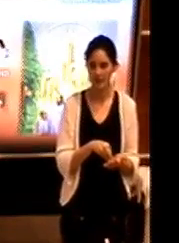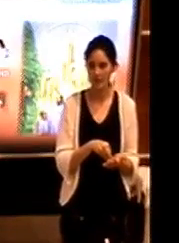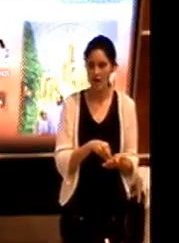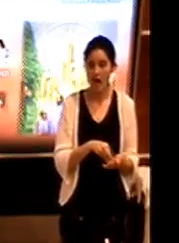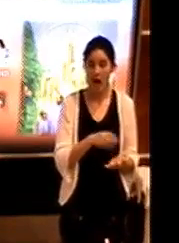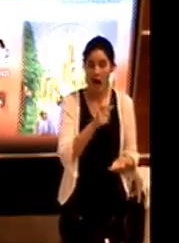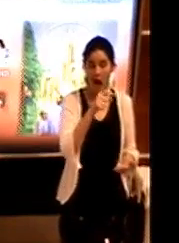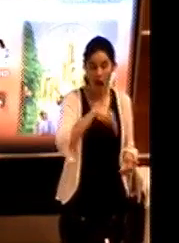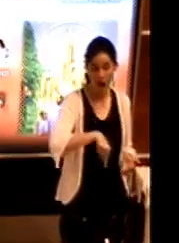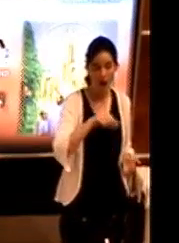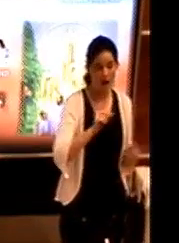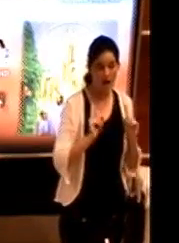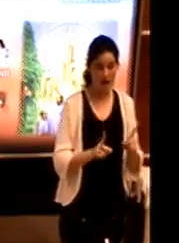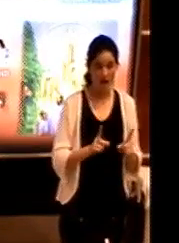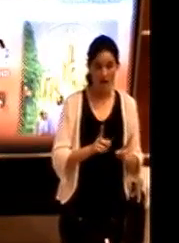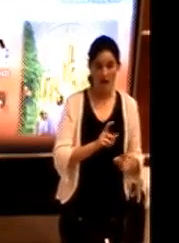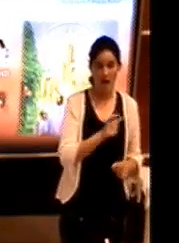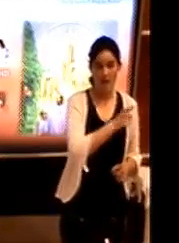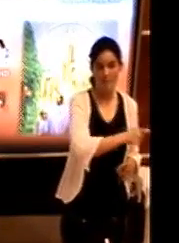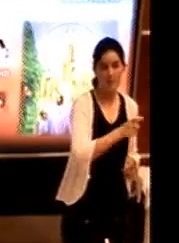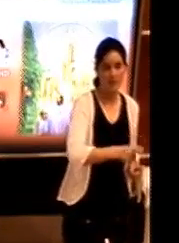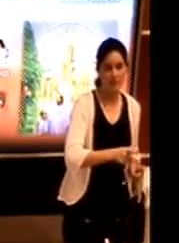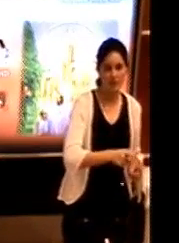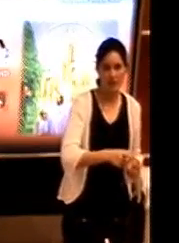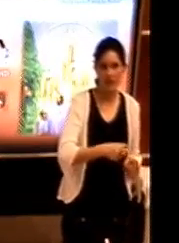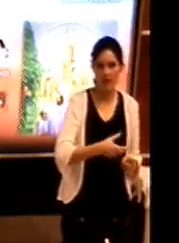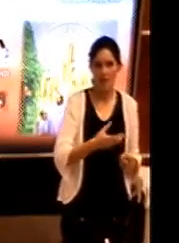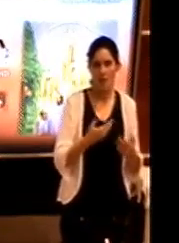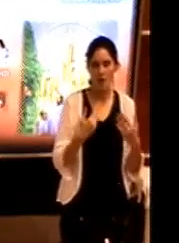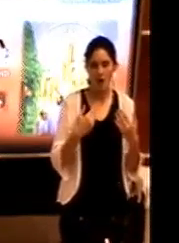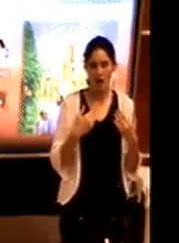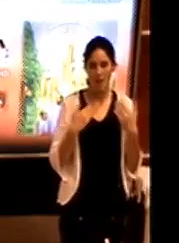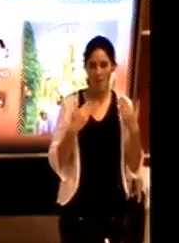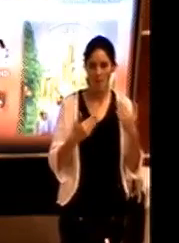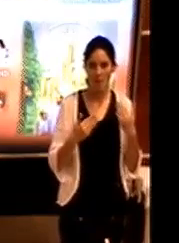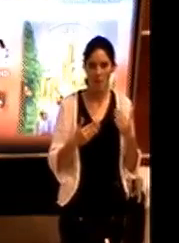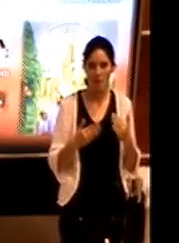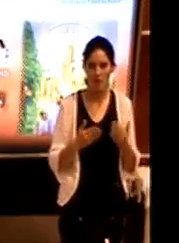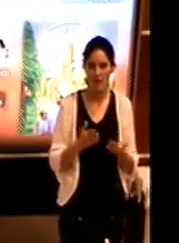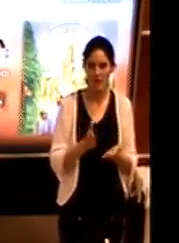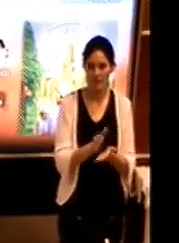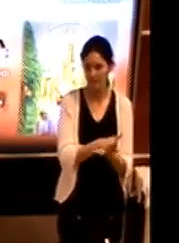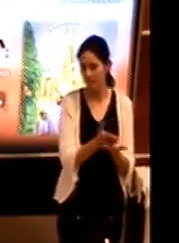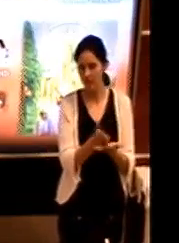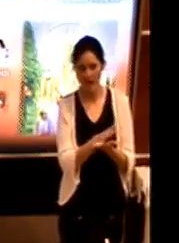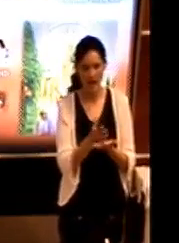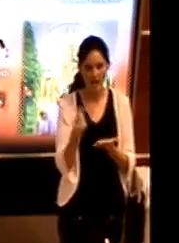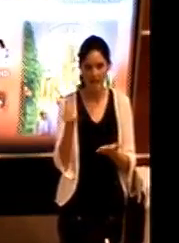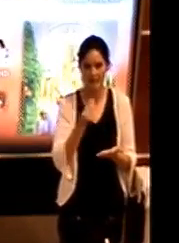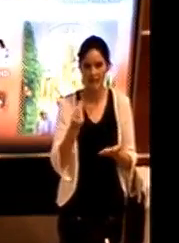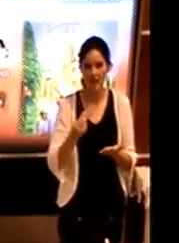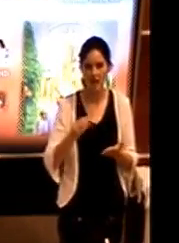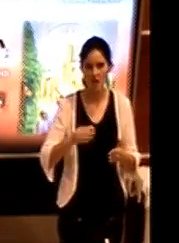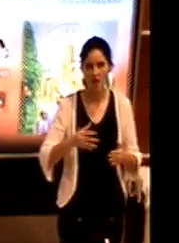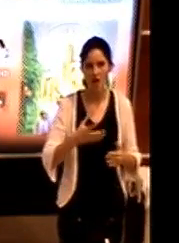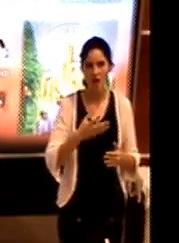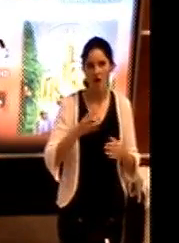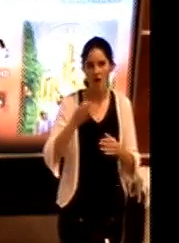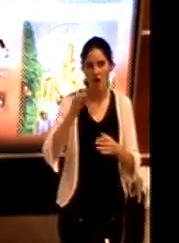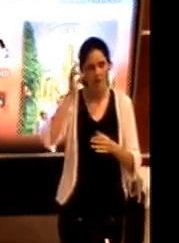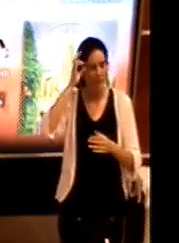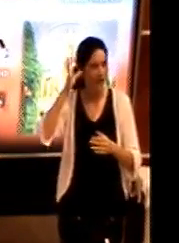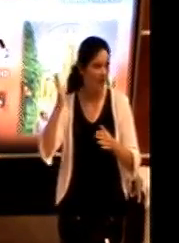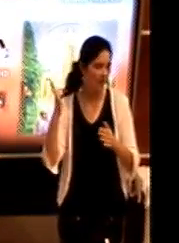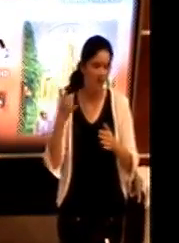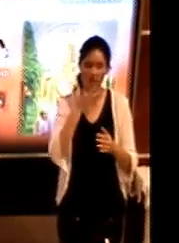sábado hacen más grande la gracia de Dios. Igual que el engaño de Eva en el jardín del Edén. Exactamente